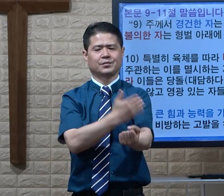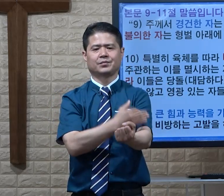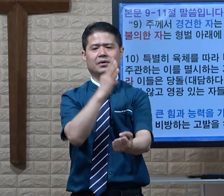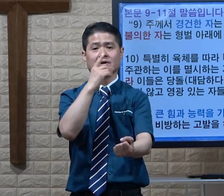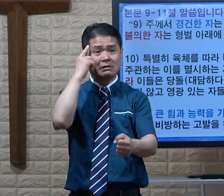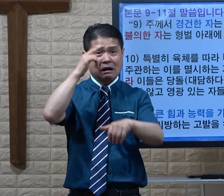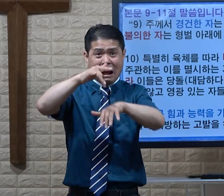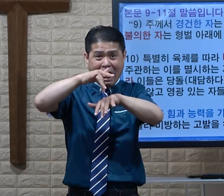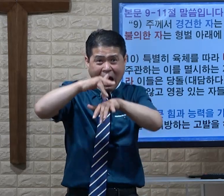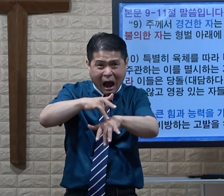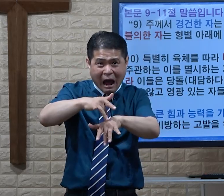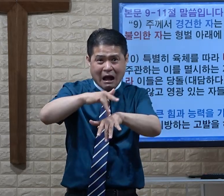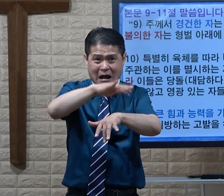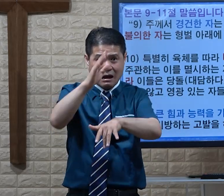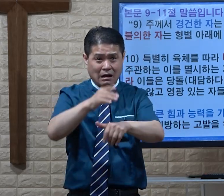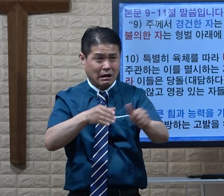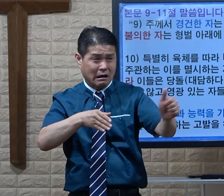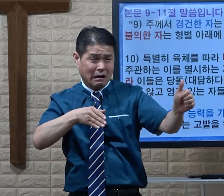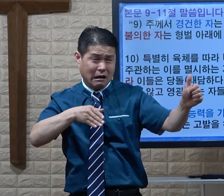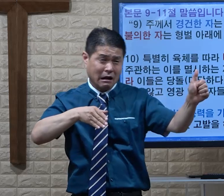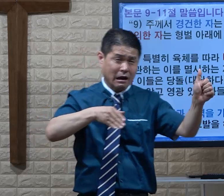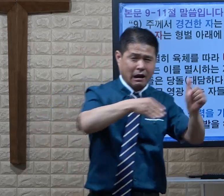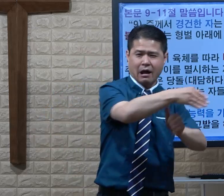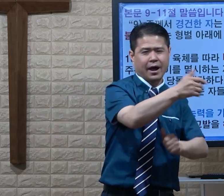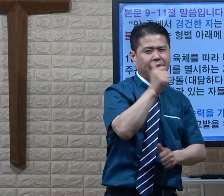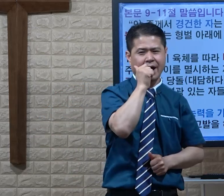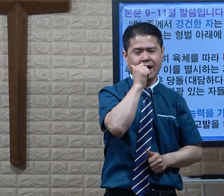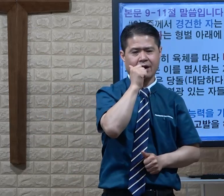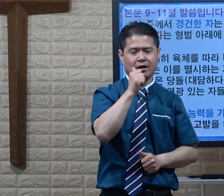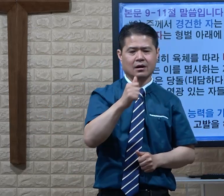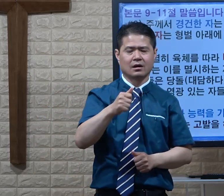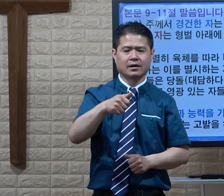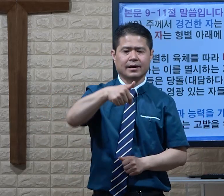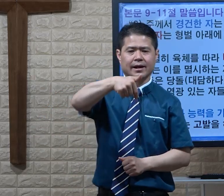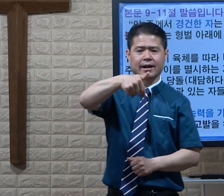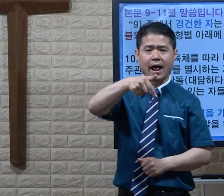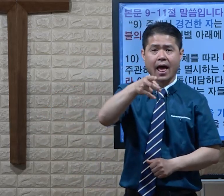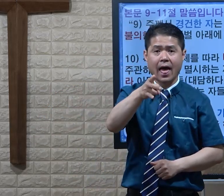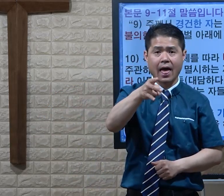천사들 또한 비방하지 않는다는 것입니다. 악에게 맞서 싸우지 않습니다.